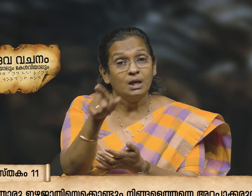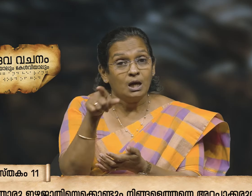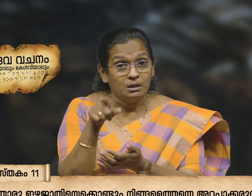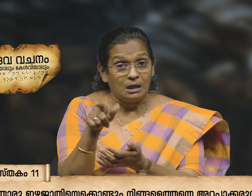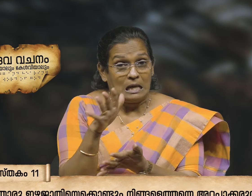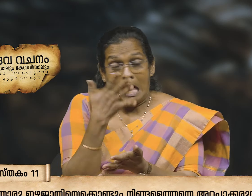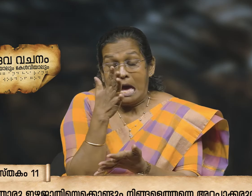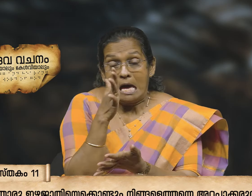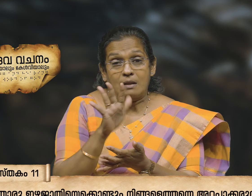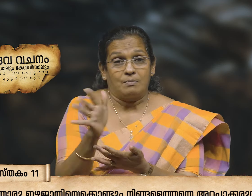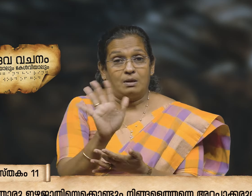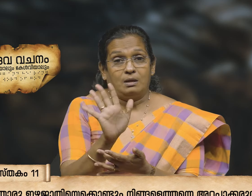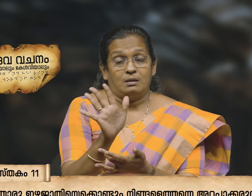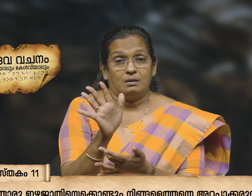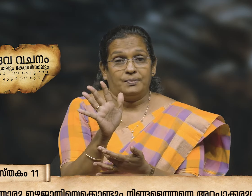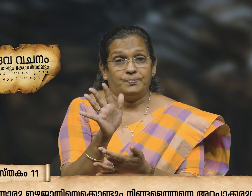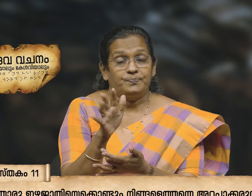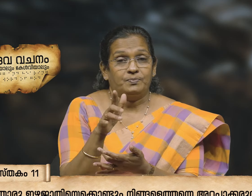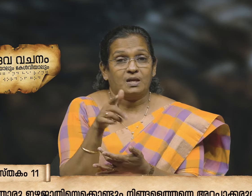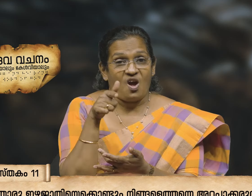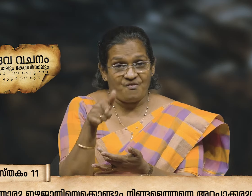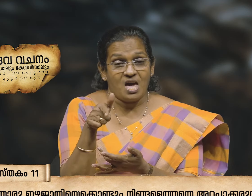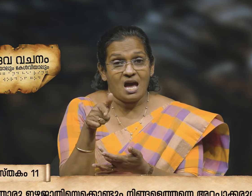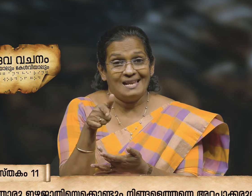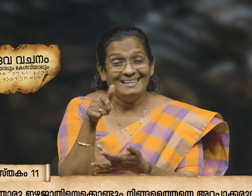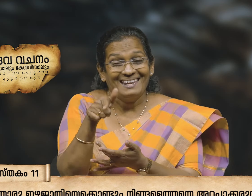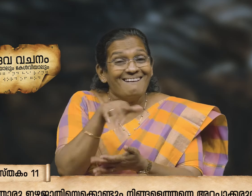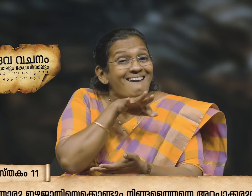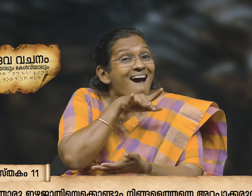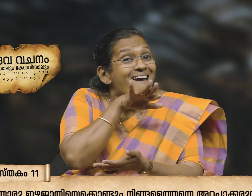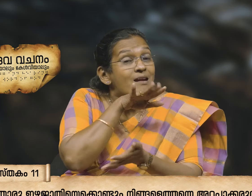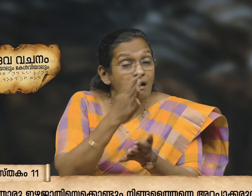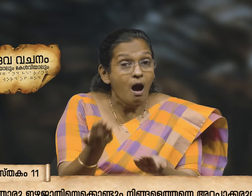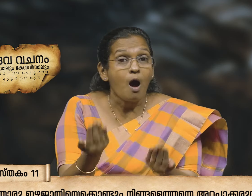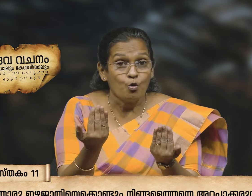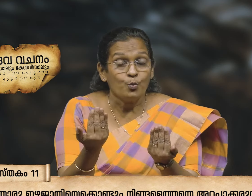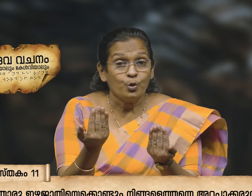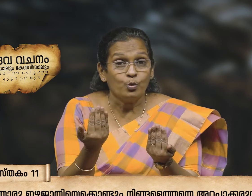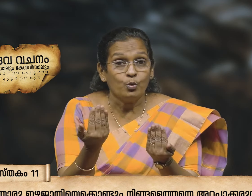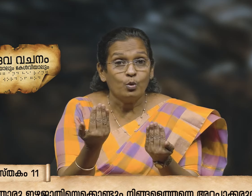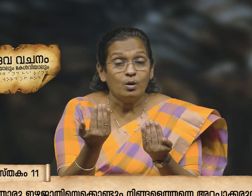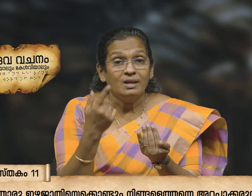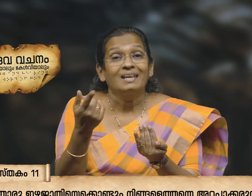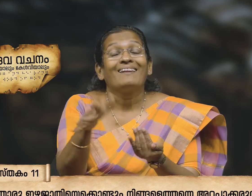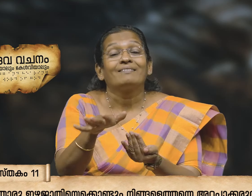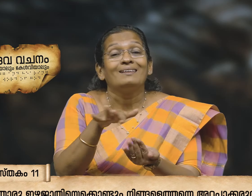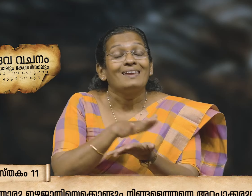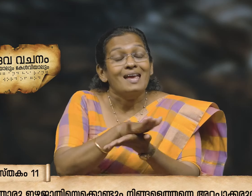തന്നെ അറപ്പാക്കരുത്. അവയാൽ നിങ്ങൾ മലിനപ്പെടുമാറ് നിങ്ങളെ തന്നെ അശുദ്ധമാക്കുകയും